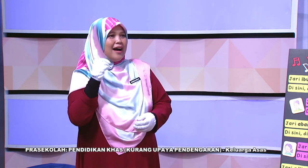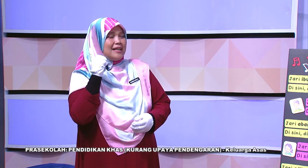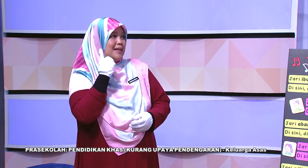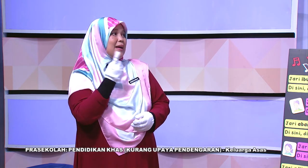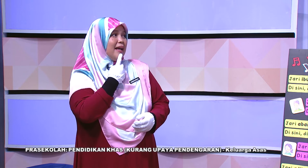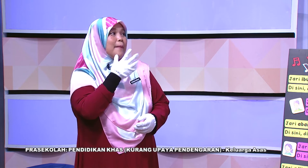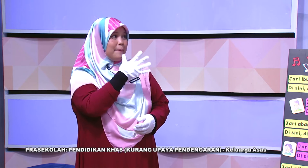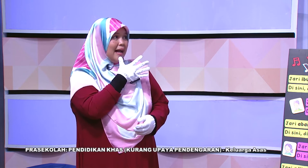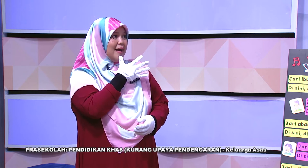Emak